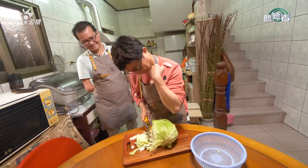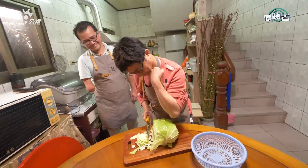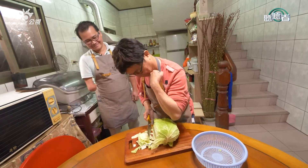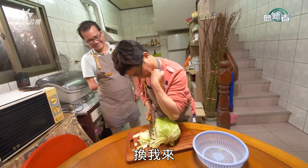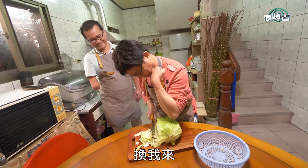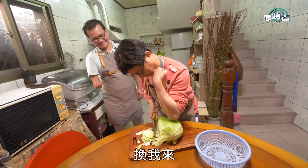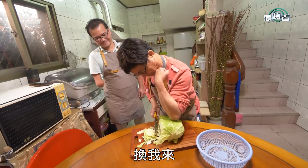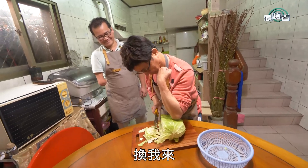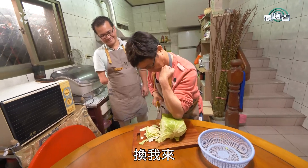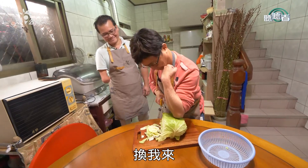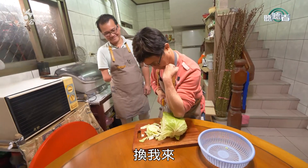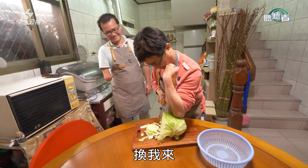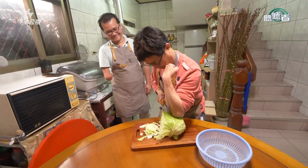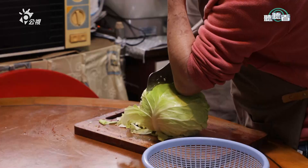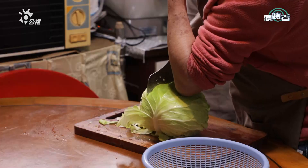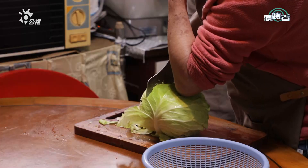哎，换我来啊！